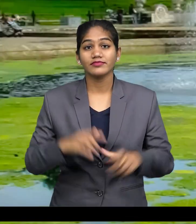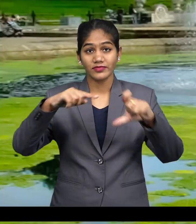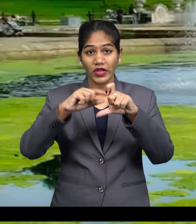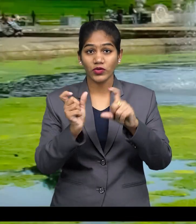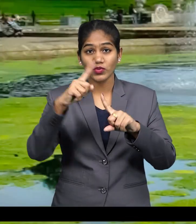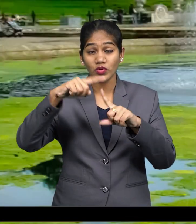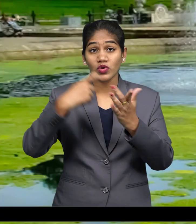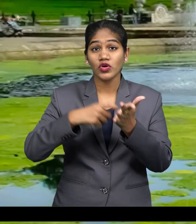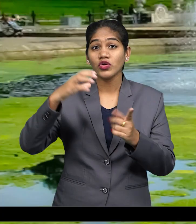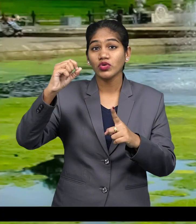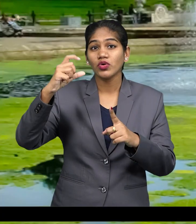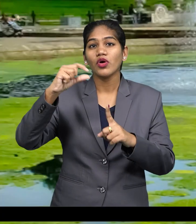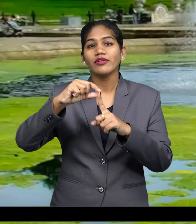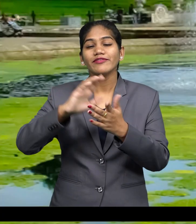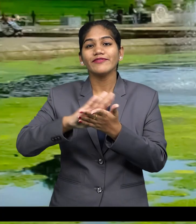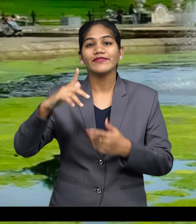सुपोषण,